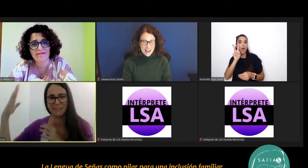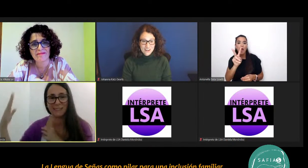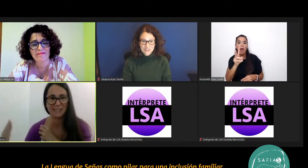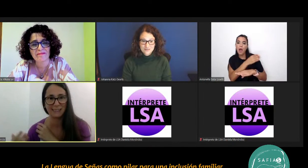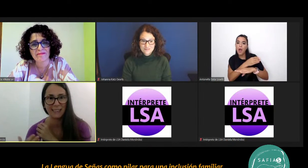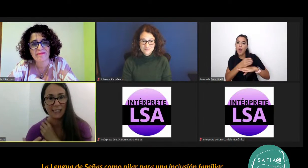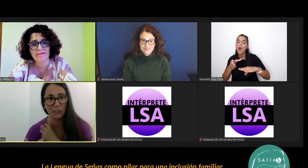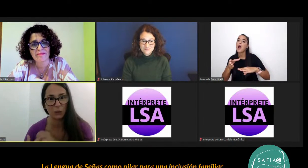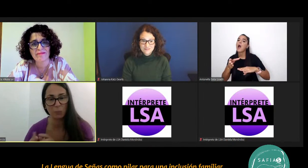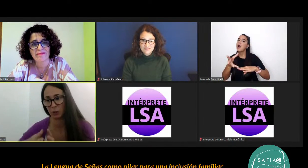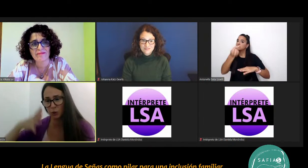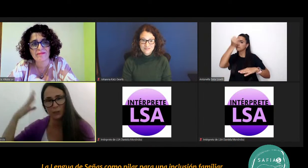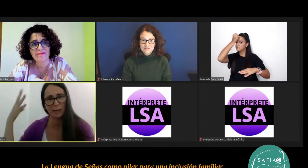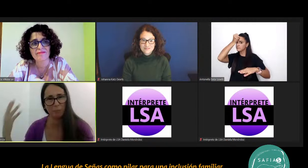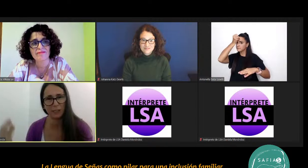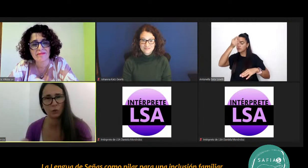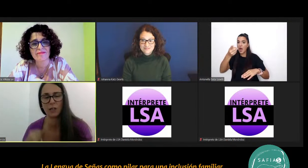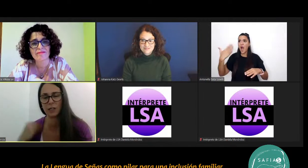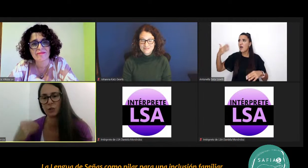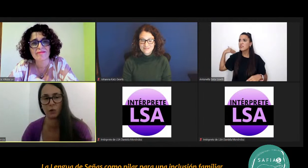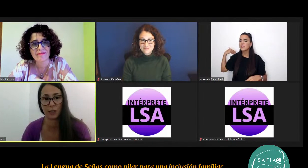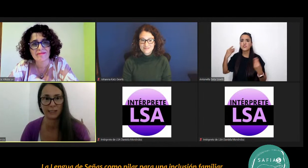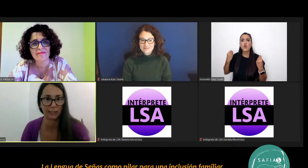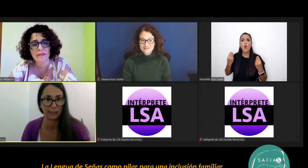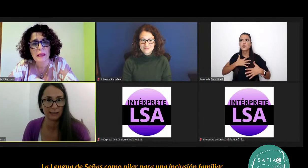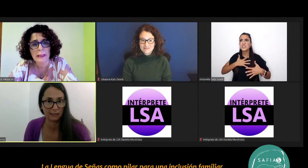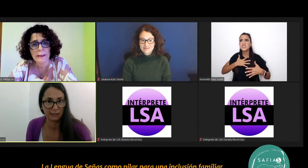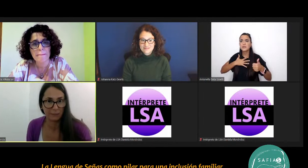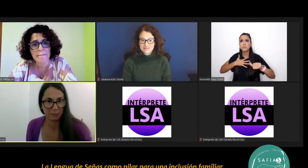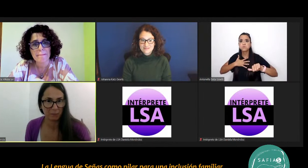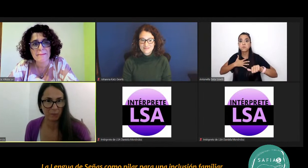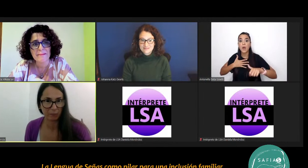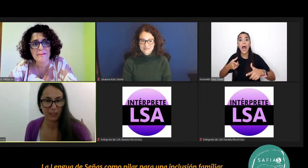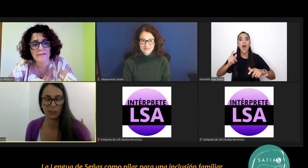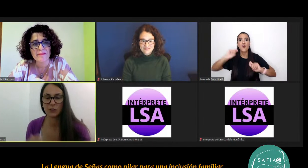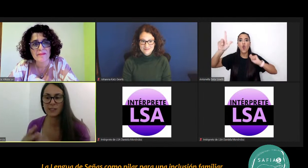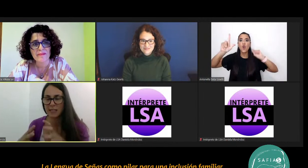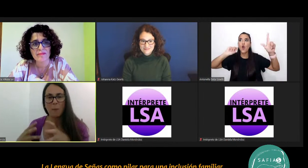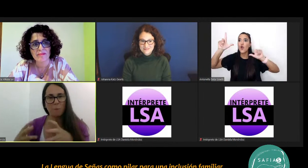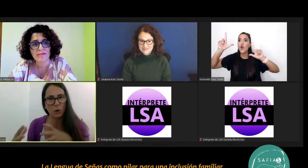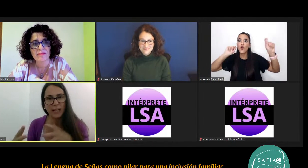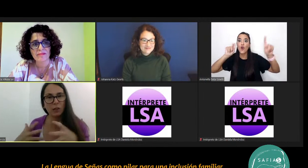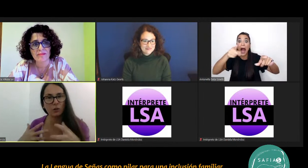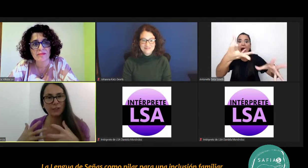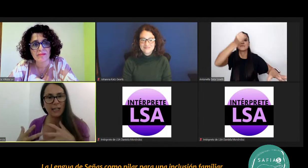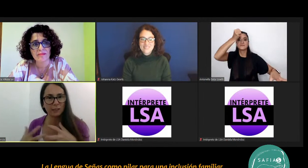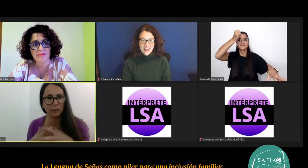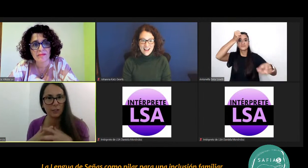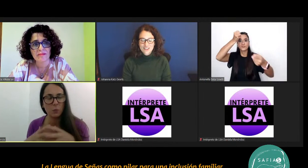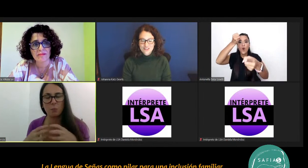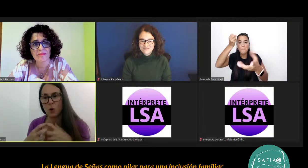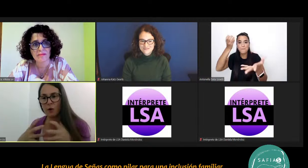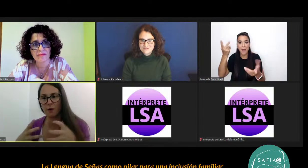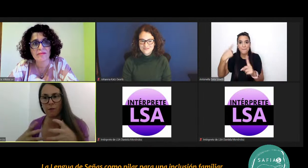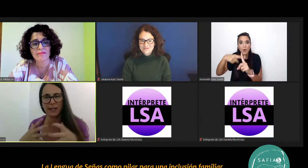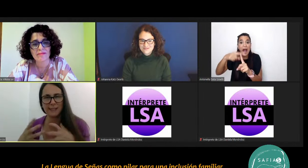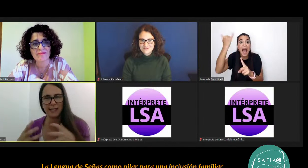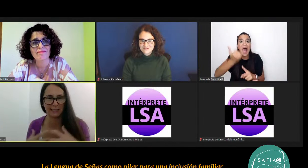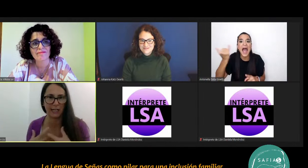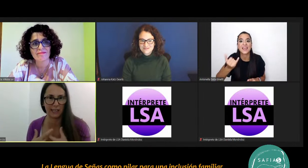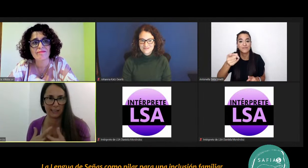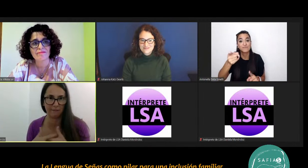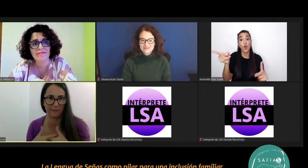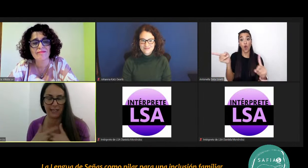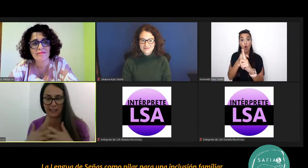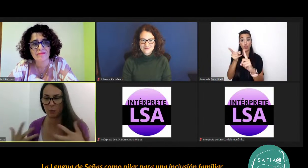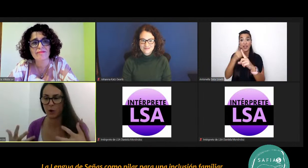te venías sintiendo, pero también todo aquello que lograste. Entonces, poner en contacto fue esa la